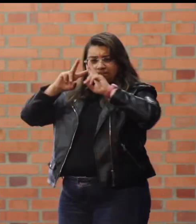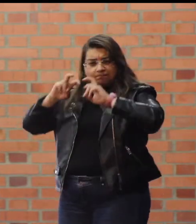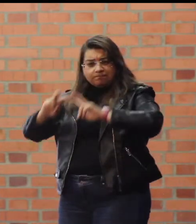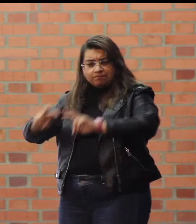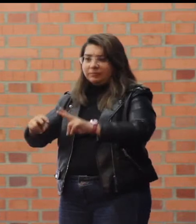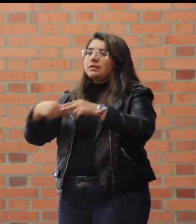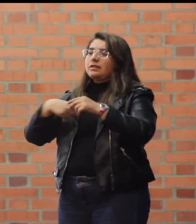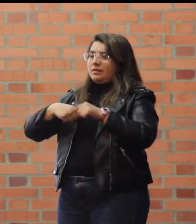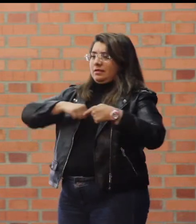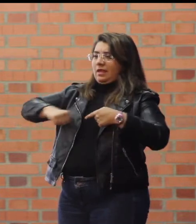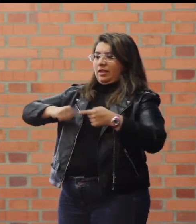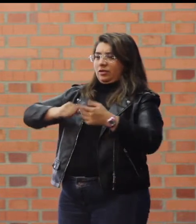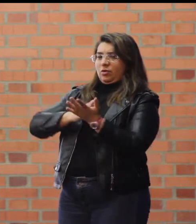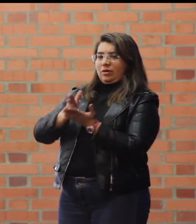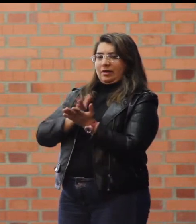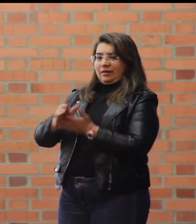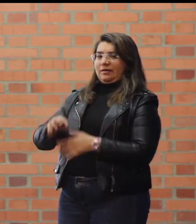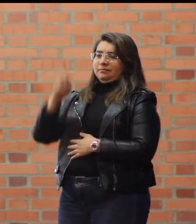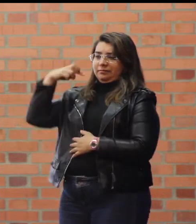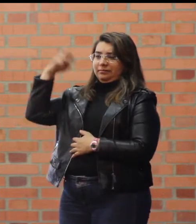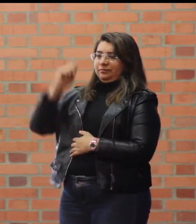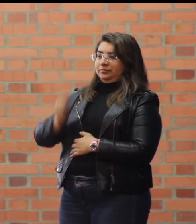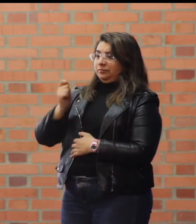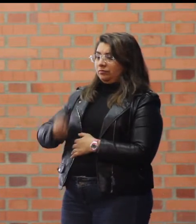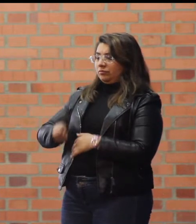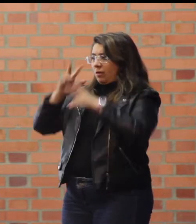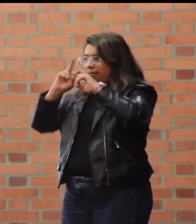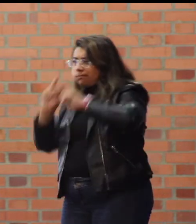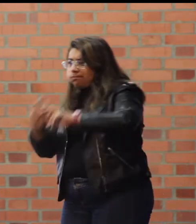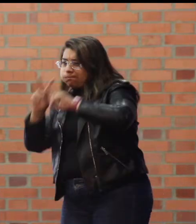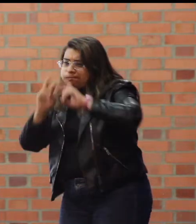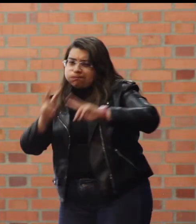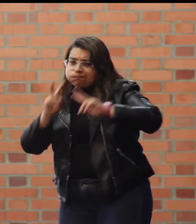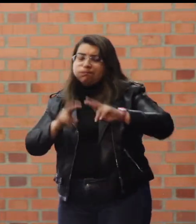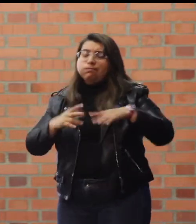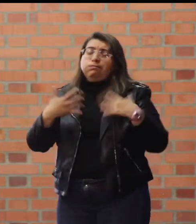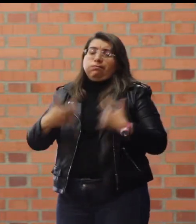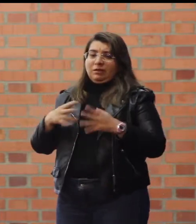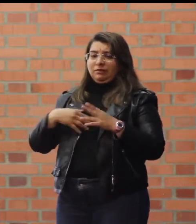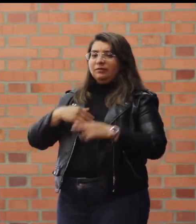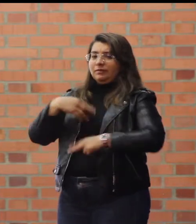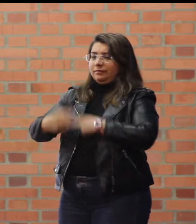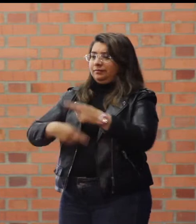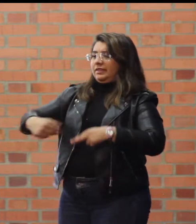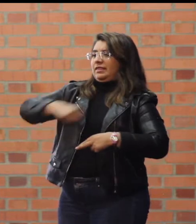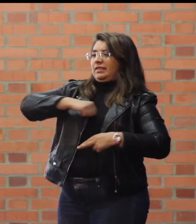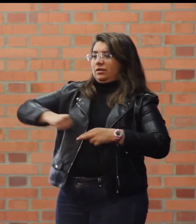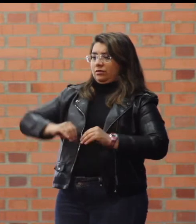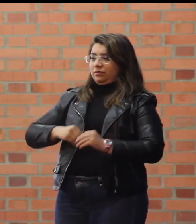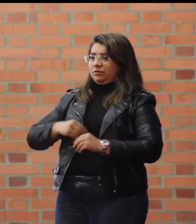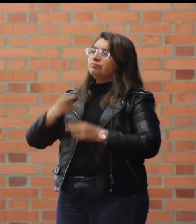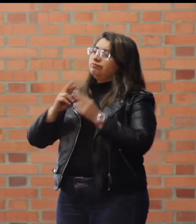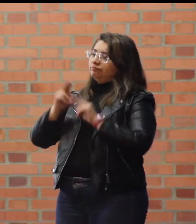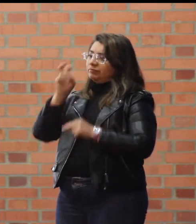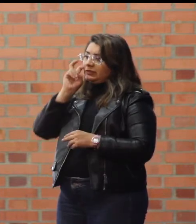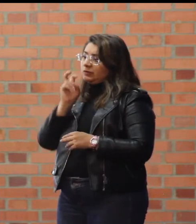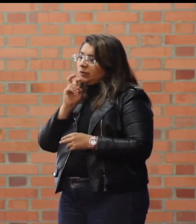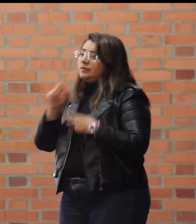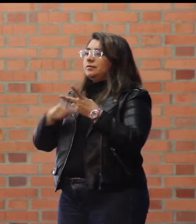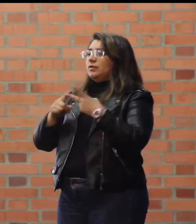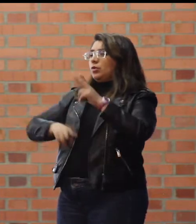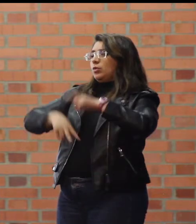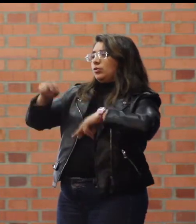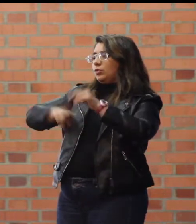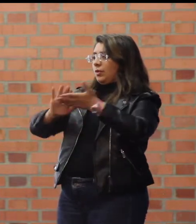en derecho ha trabajado e investigado en temas de derechos sexuales y reproductivos y en construcción